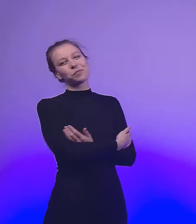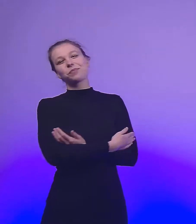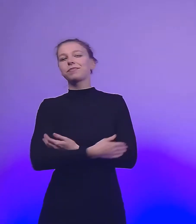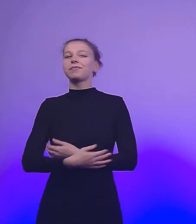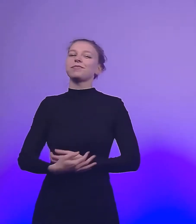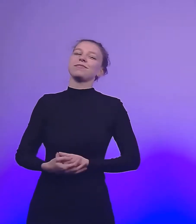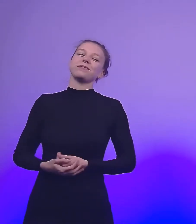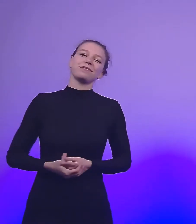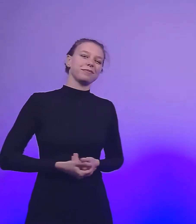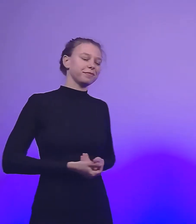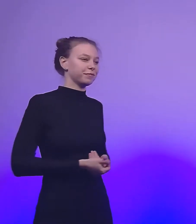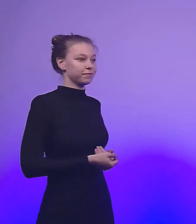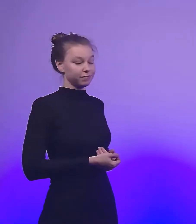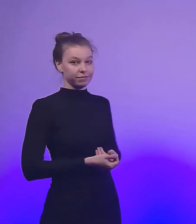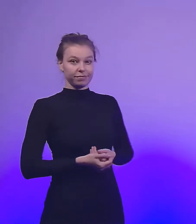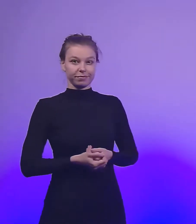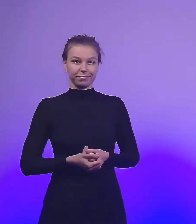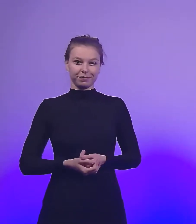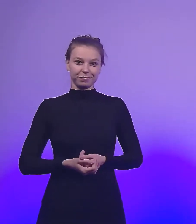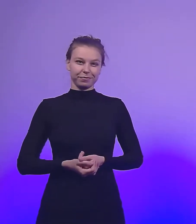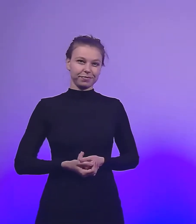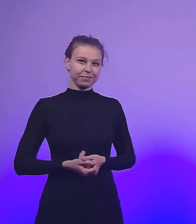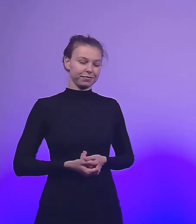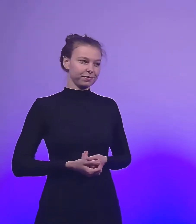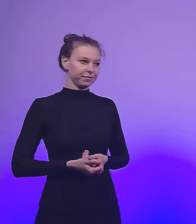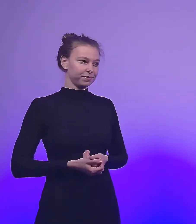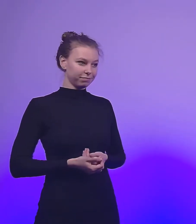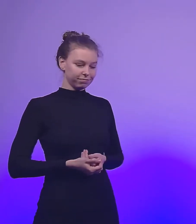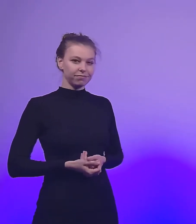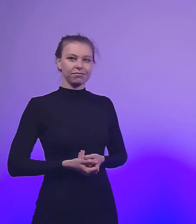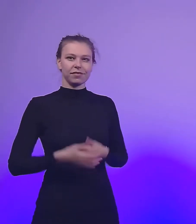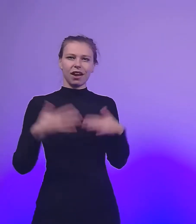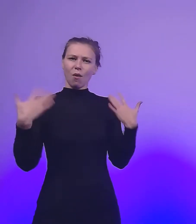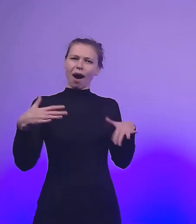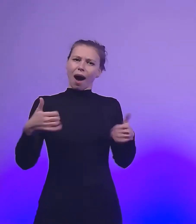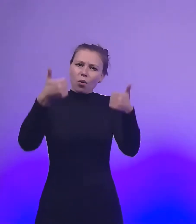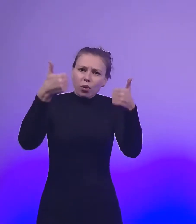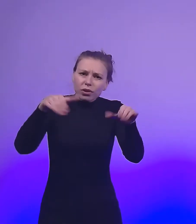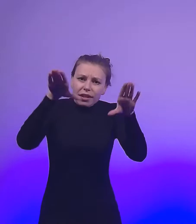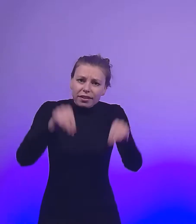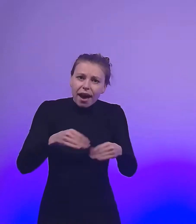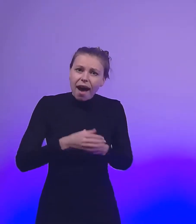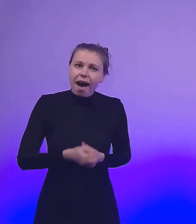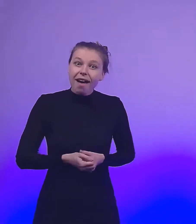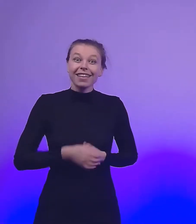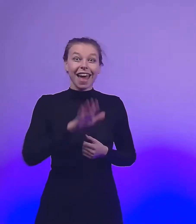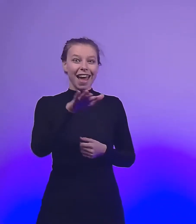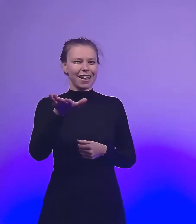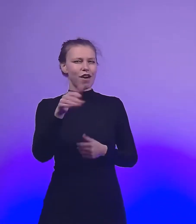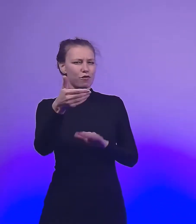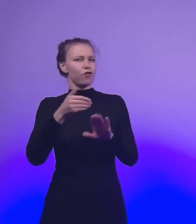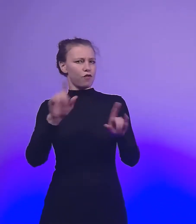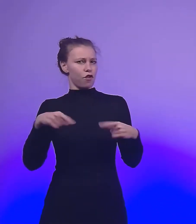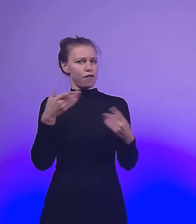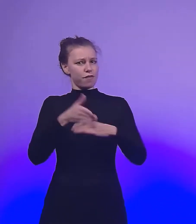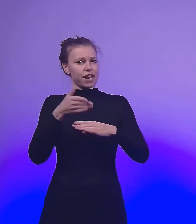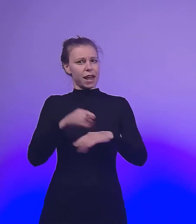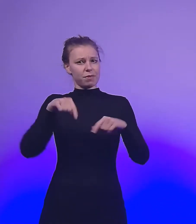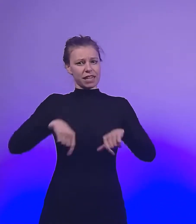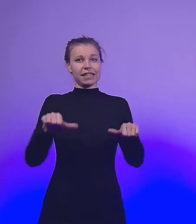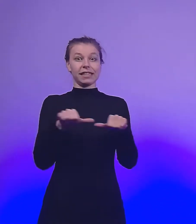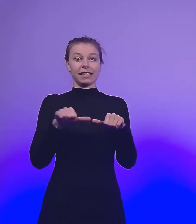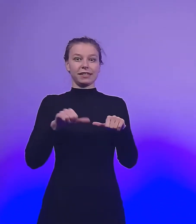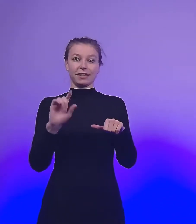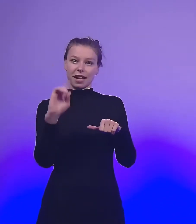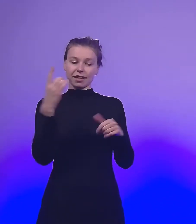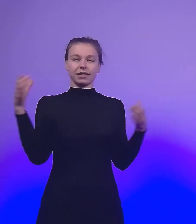Gedaan! voordat we verder gaan met deze dienst, gaan